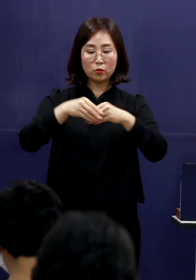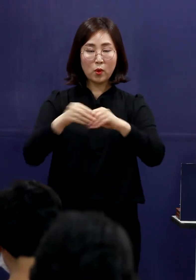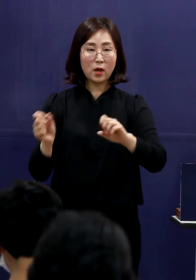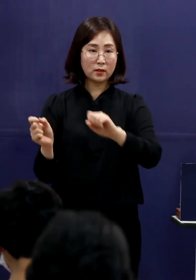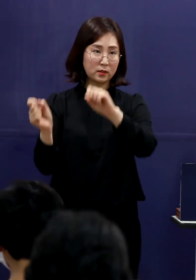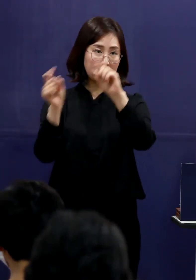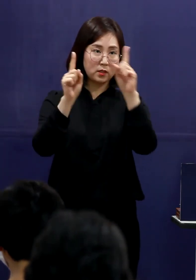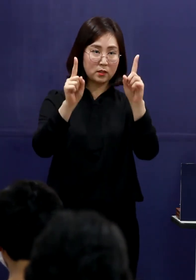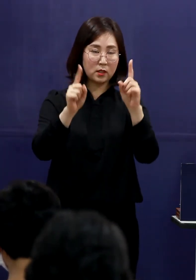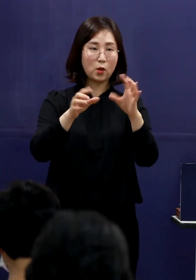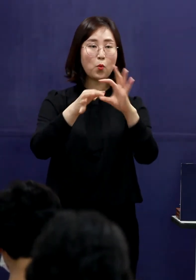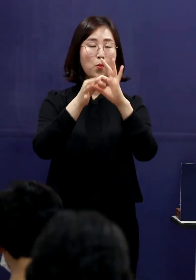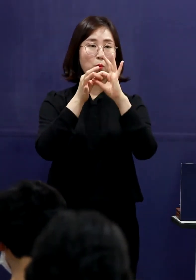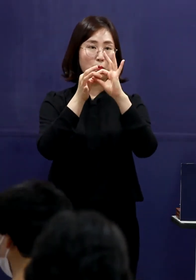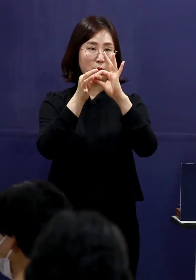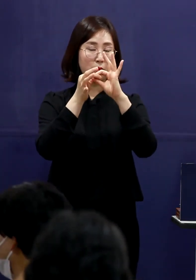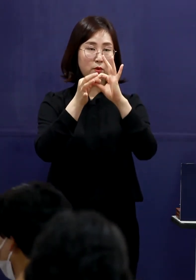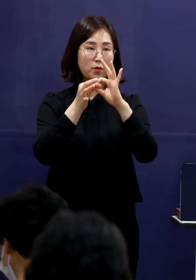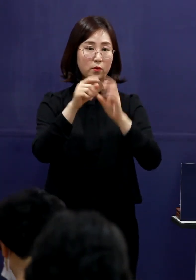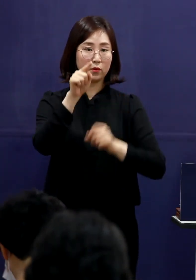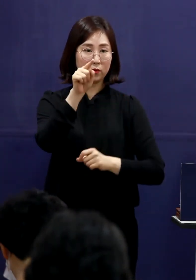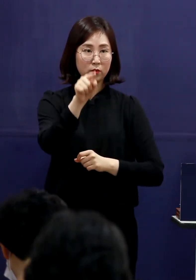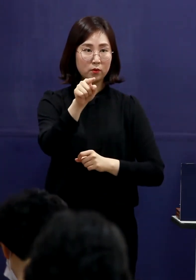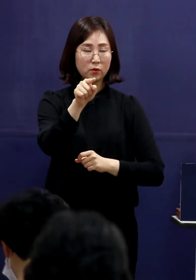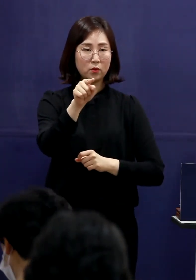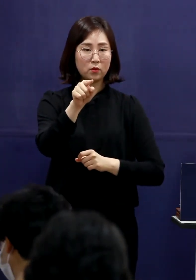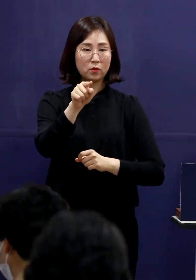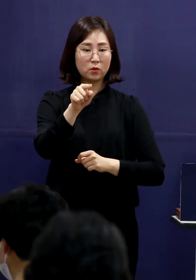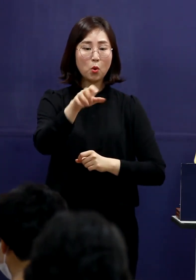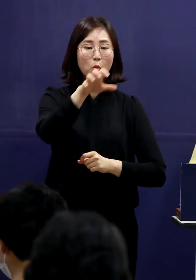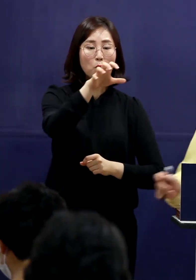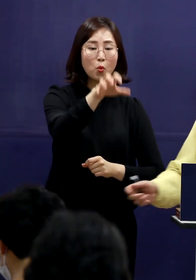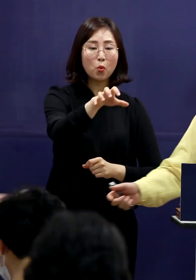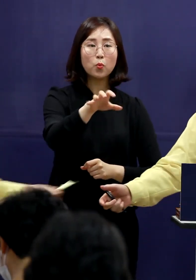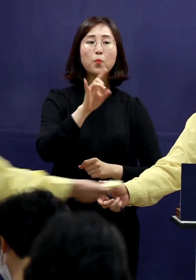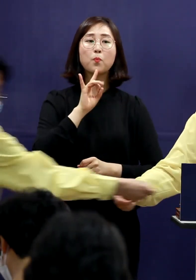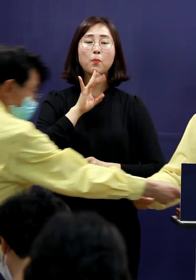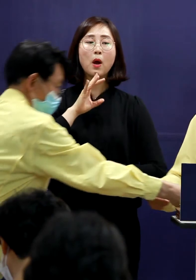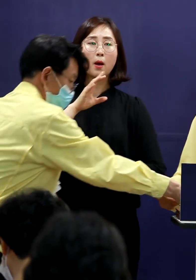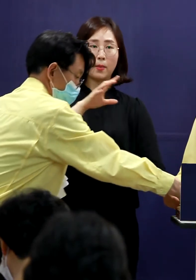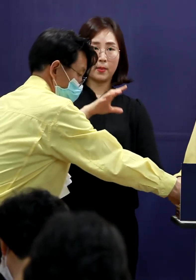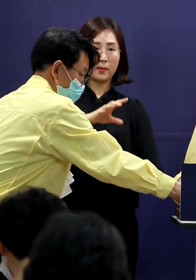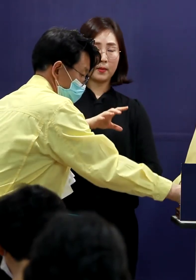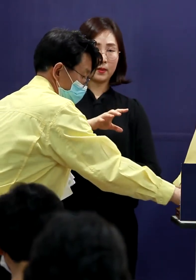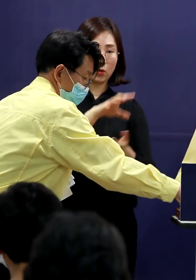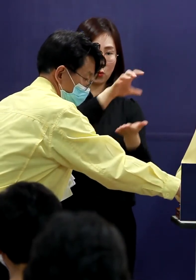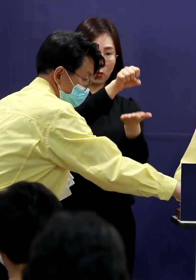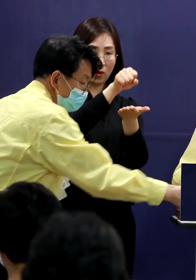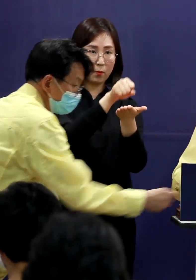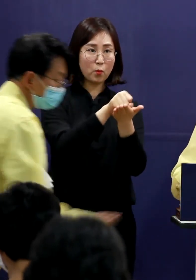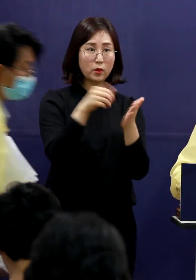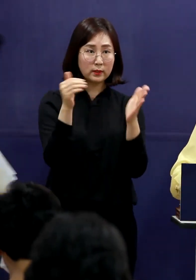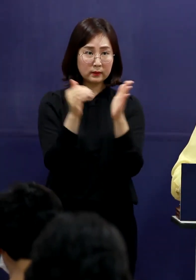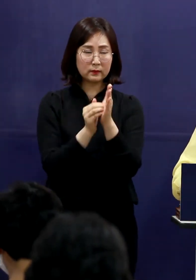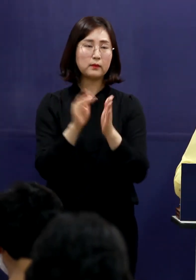이제 공간만 확보해 주어서 끝나는 것이 아니라